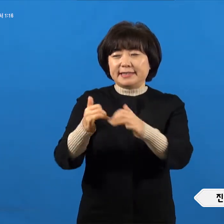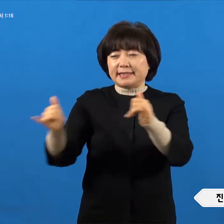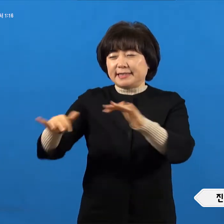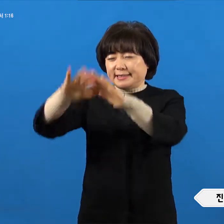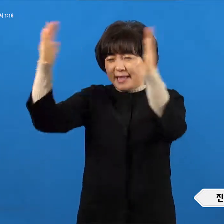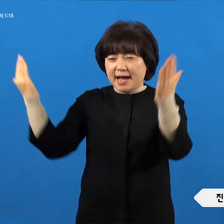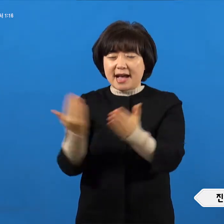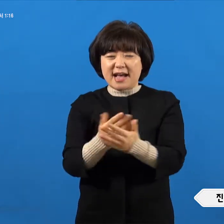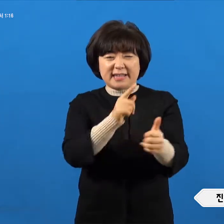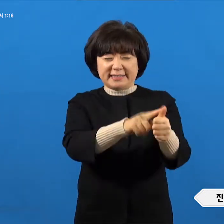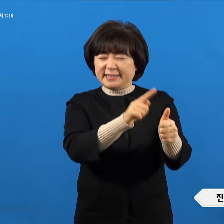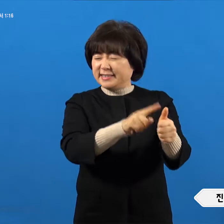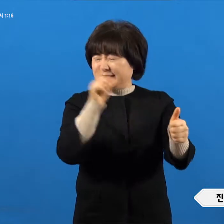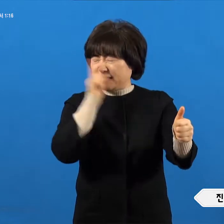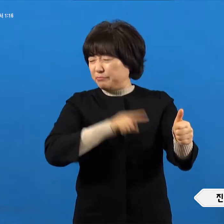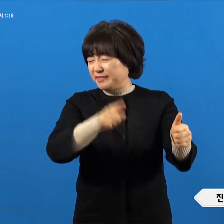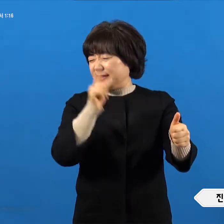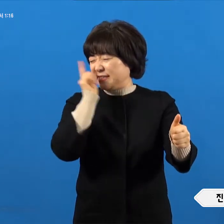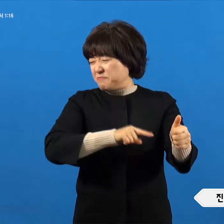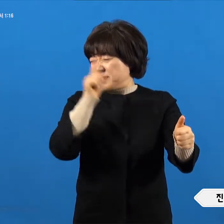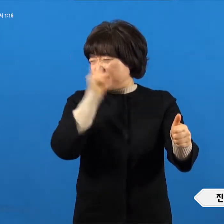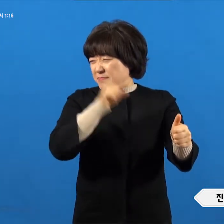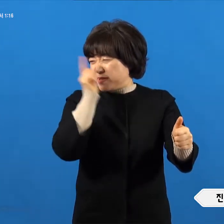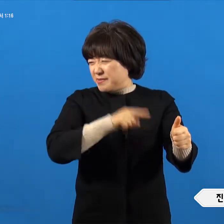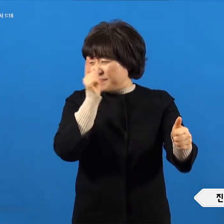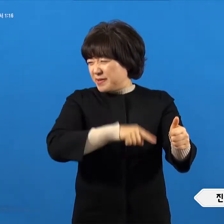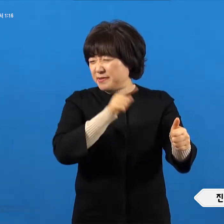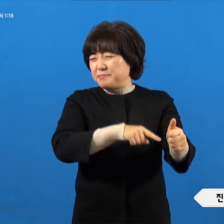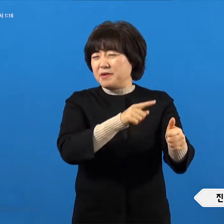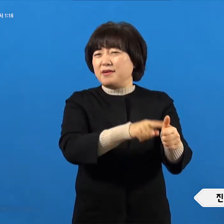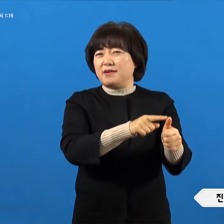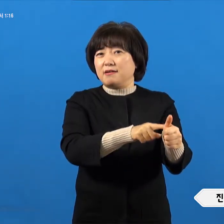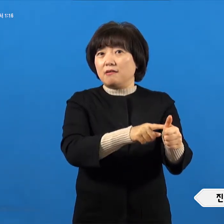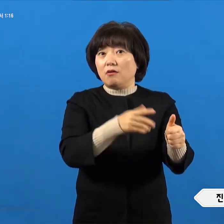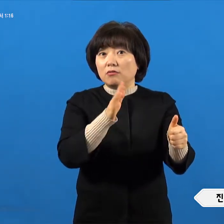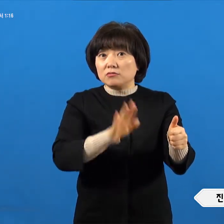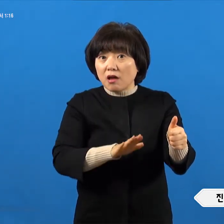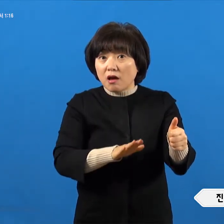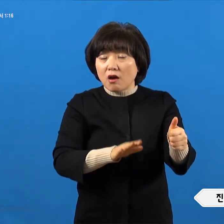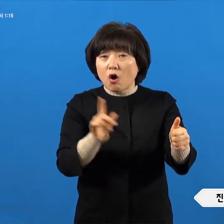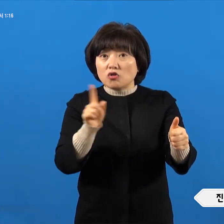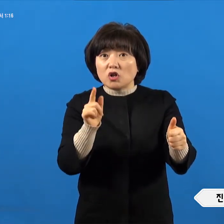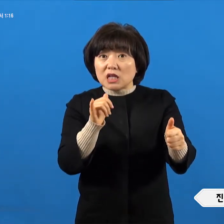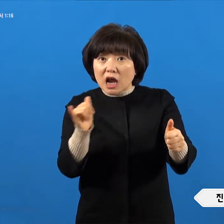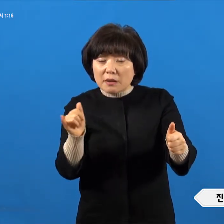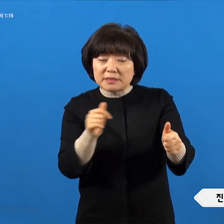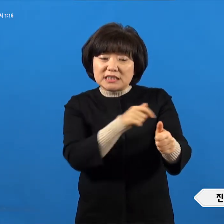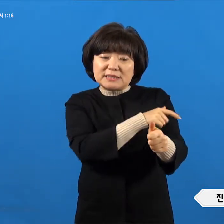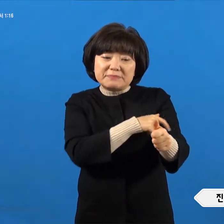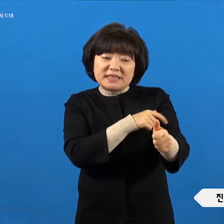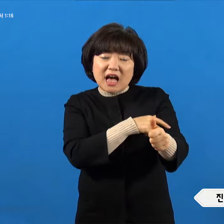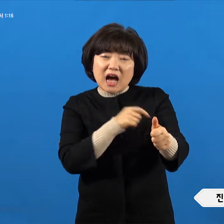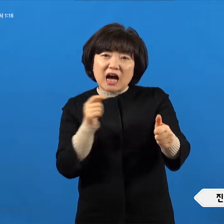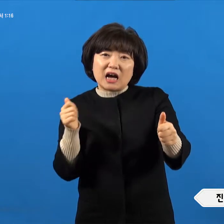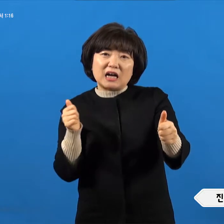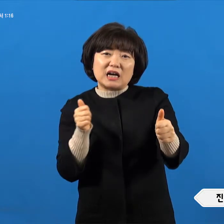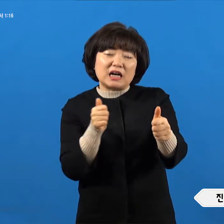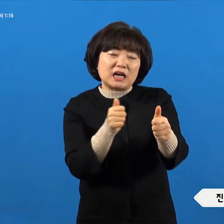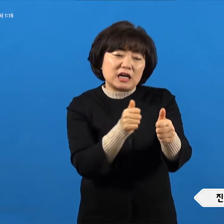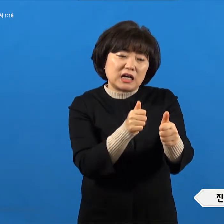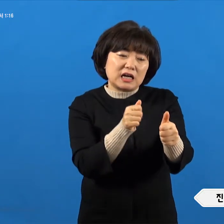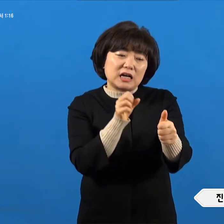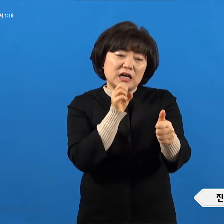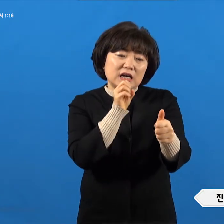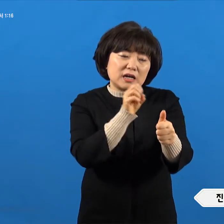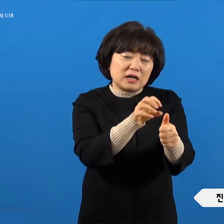세상이 등을 돌린 그 지존파 사람들에게 한 집사님이 이웃이란 이름으로 다가가기